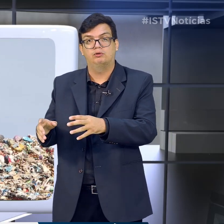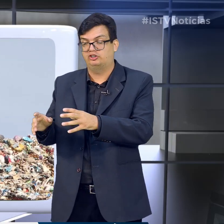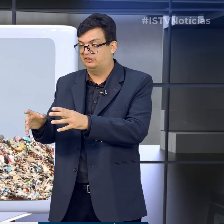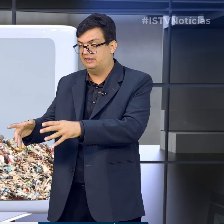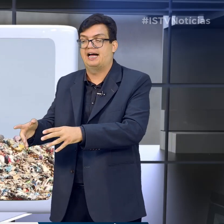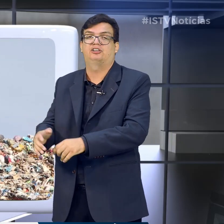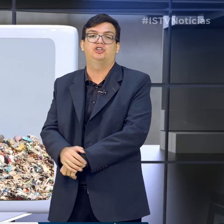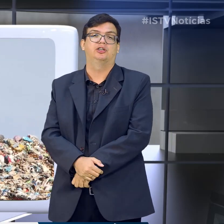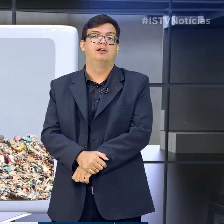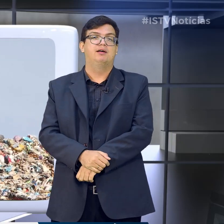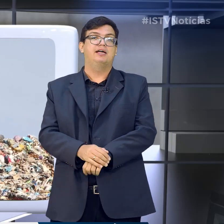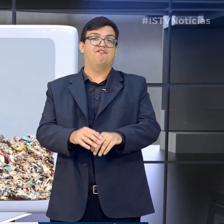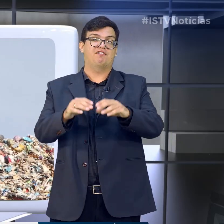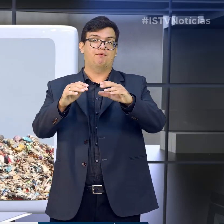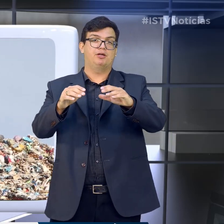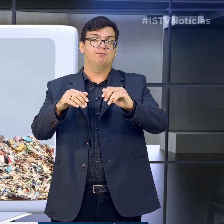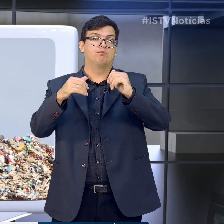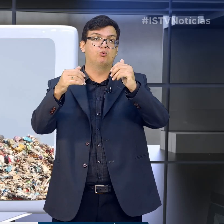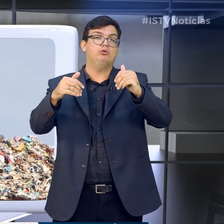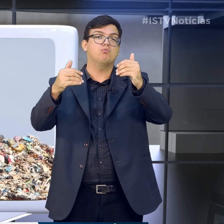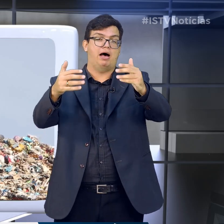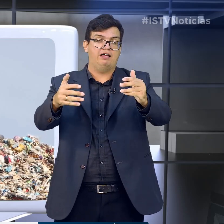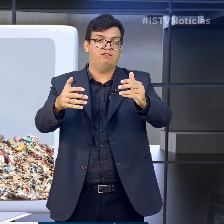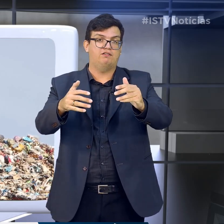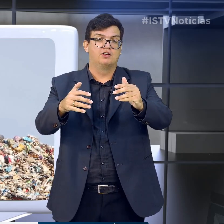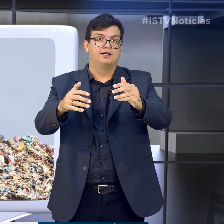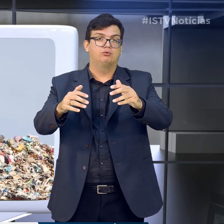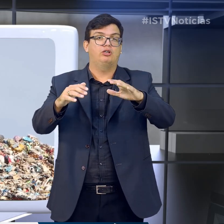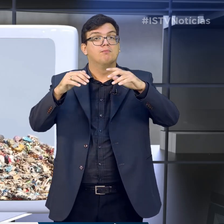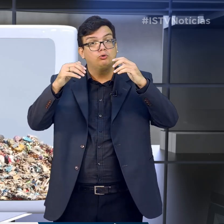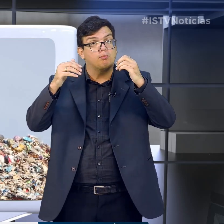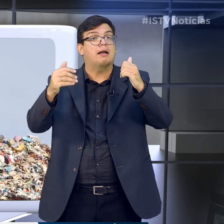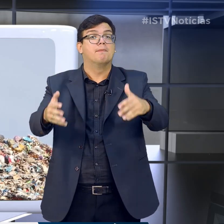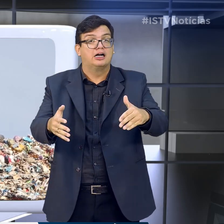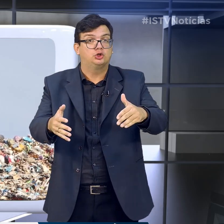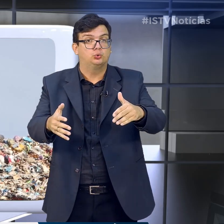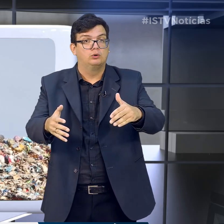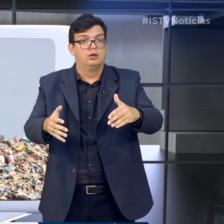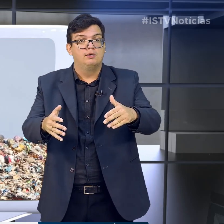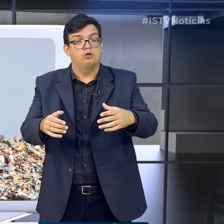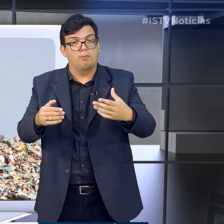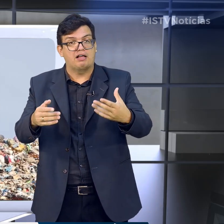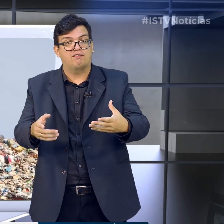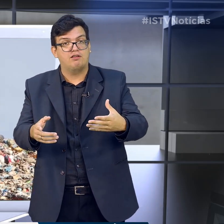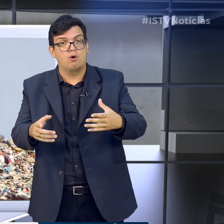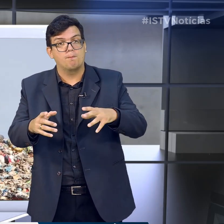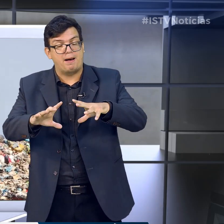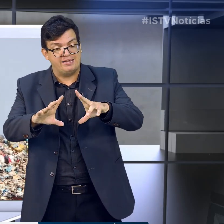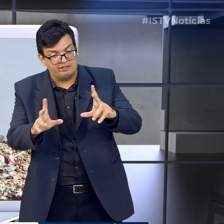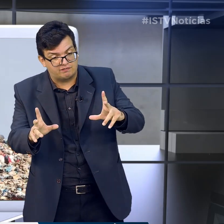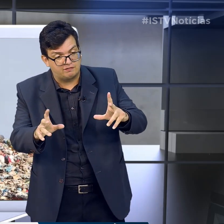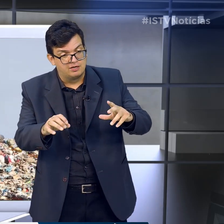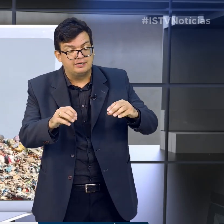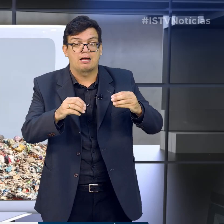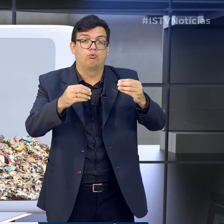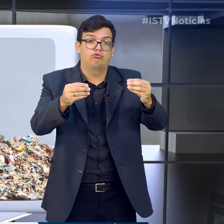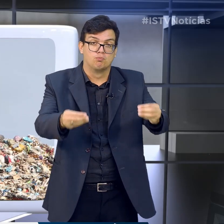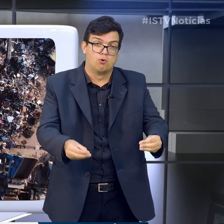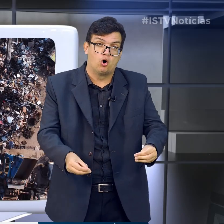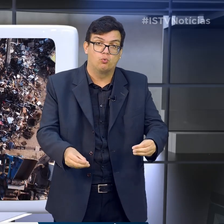descarte ele vai saber muito mais do que muito marmanjo que o Brasil é um país que acostumou